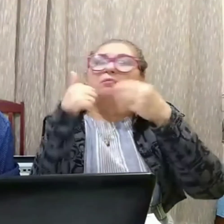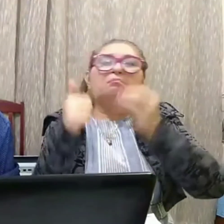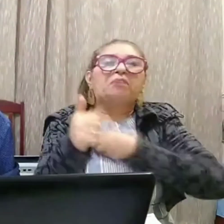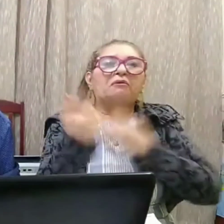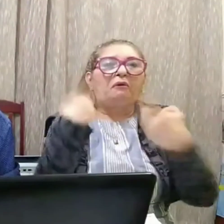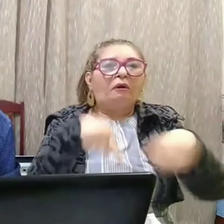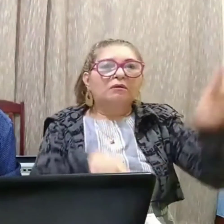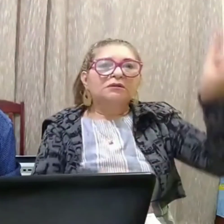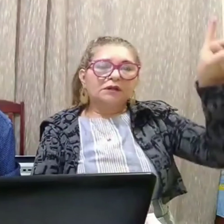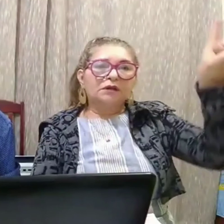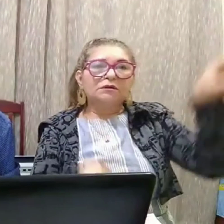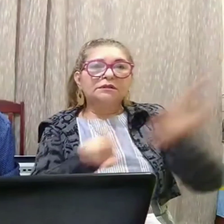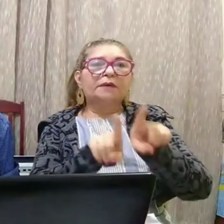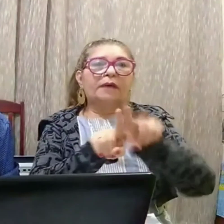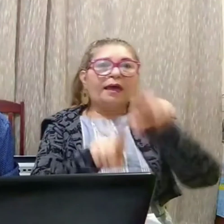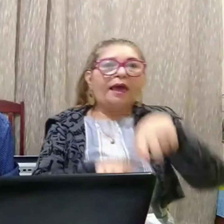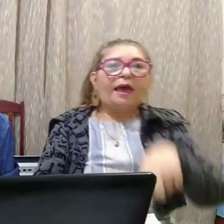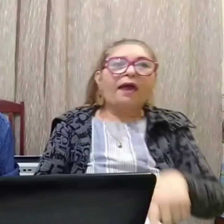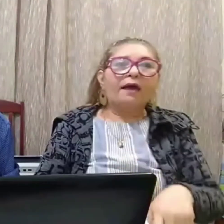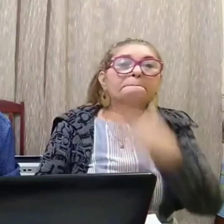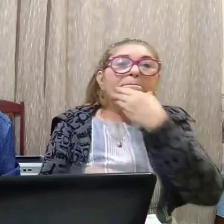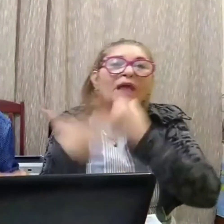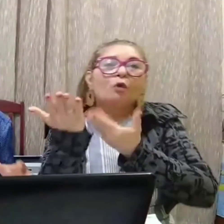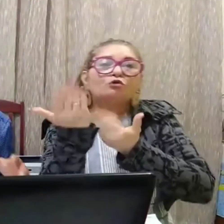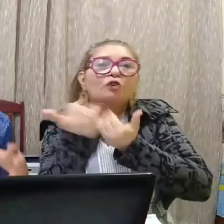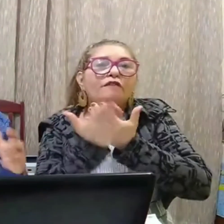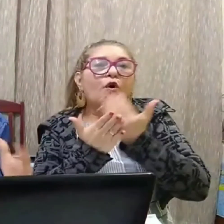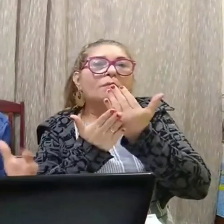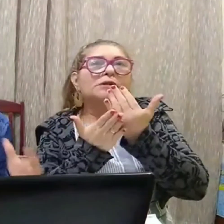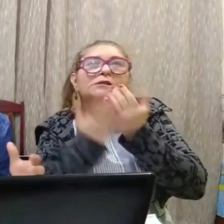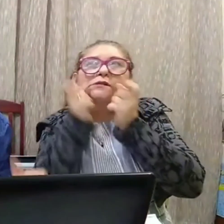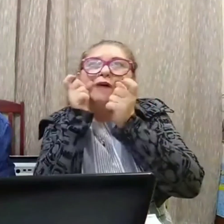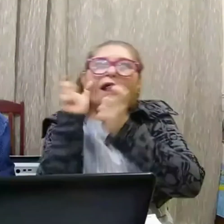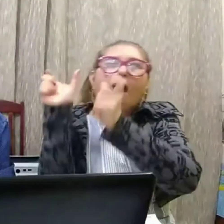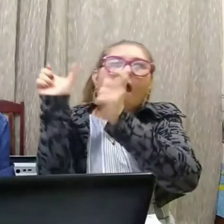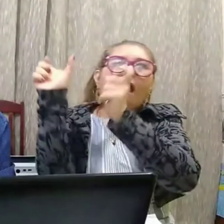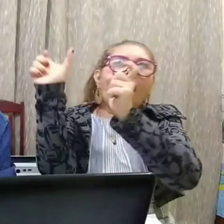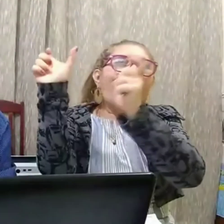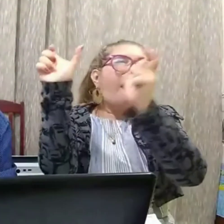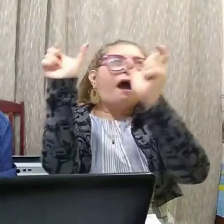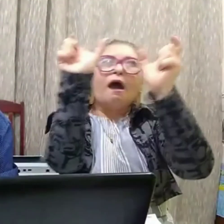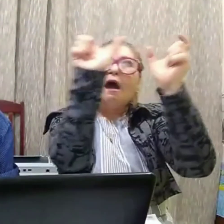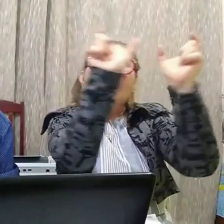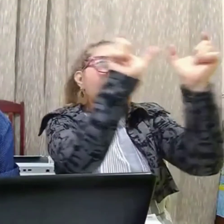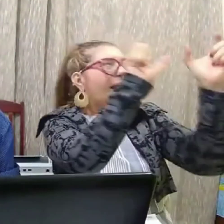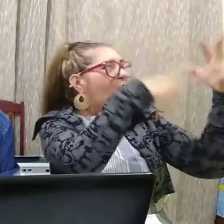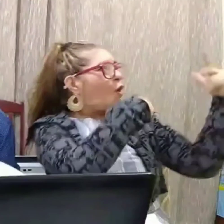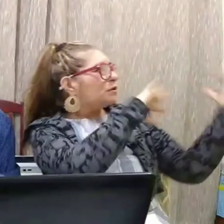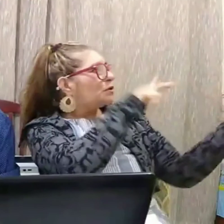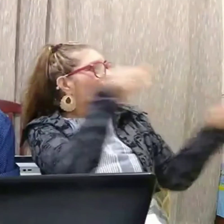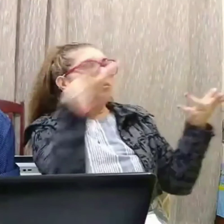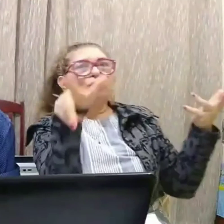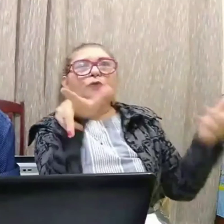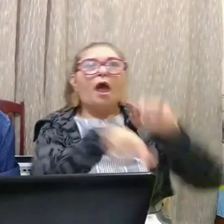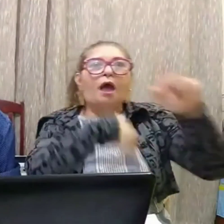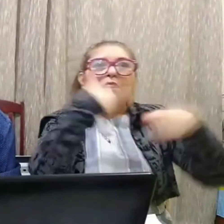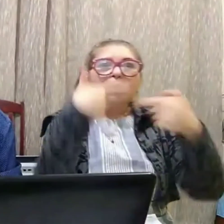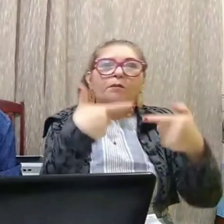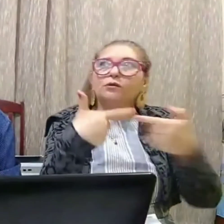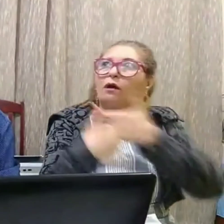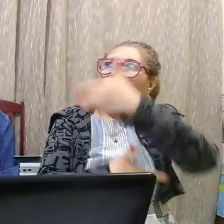contra Deus. Aquele jovem começou a cobiçar as coisas do mundo. Quando começa a se cobiçar